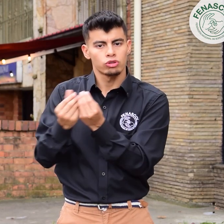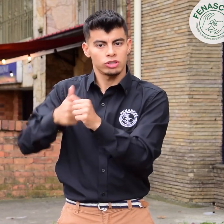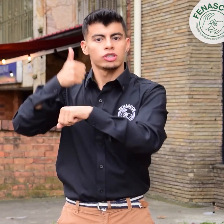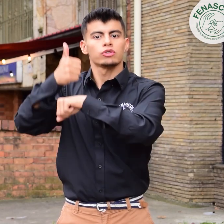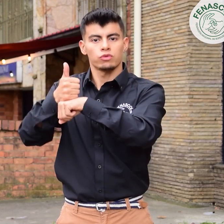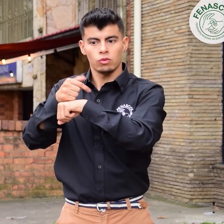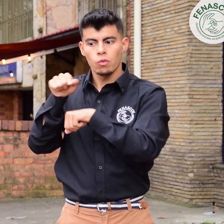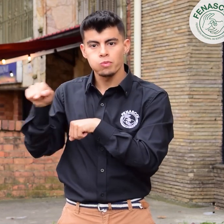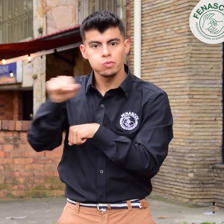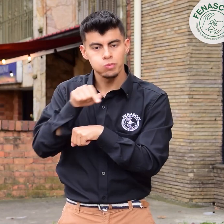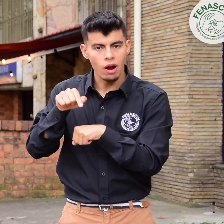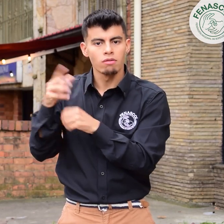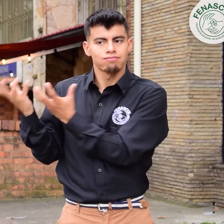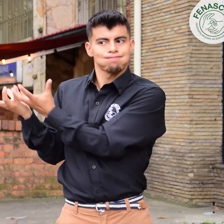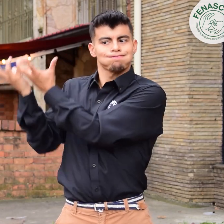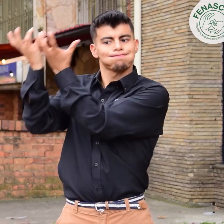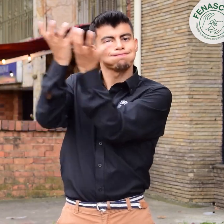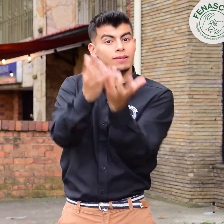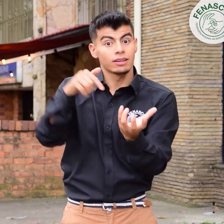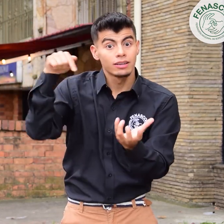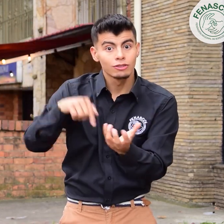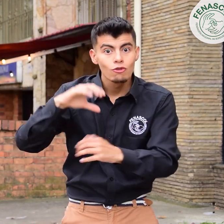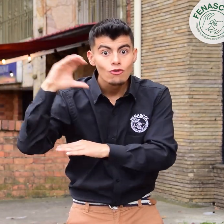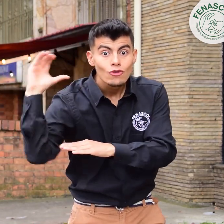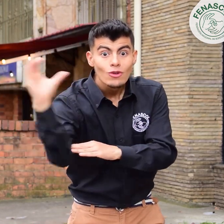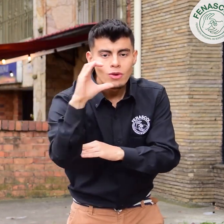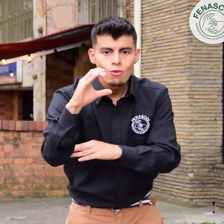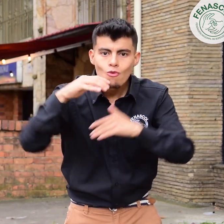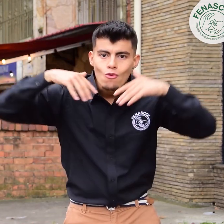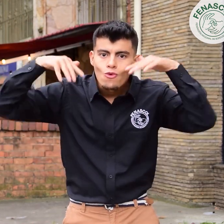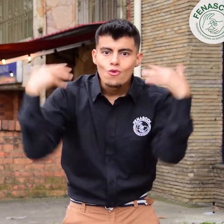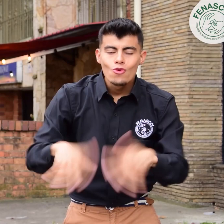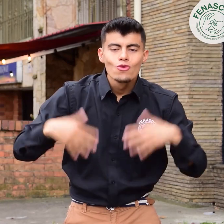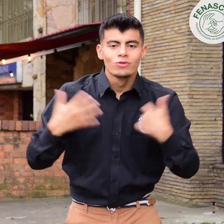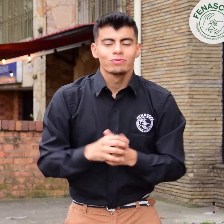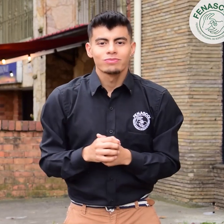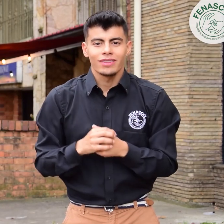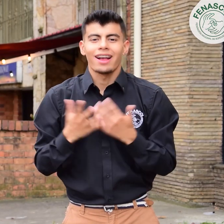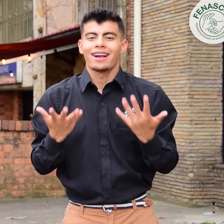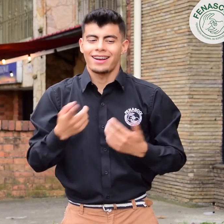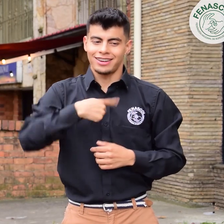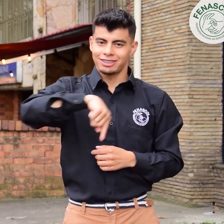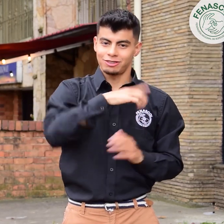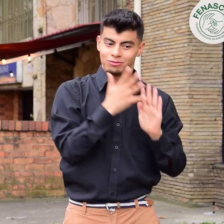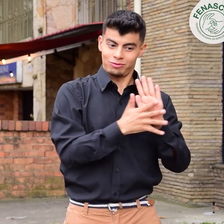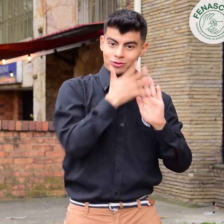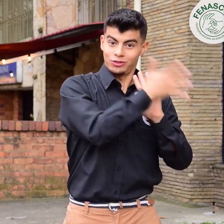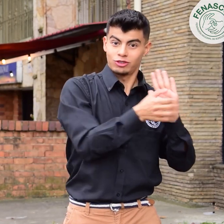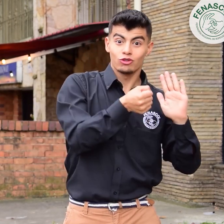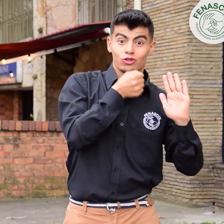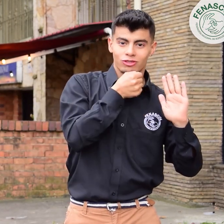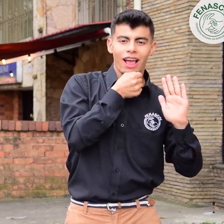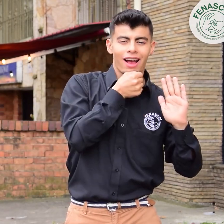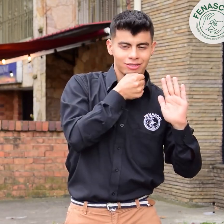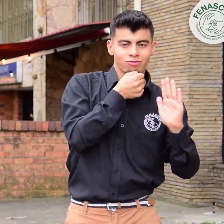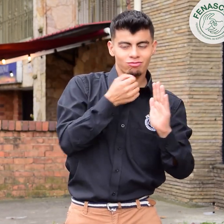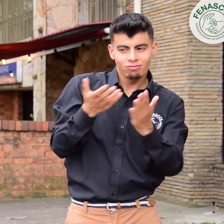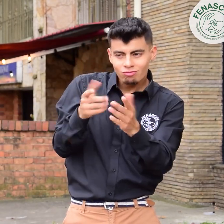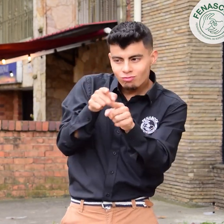seccional de jóvenes están aquí en Colombia por eso desde no di señales haremos